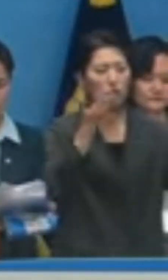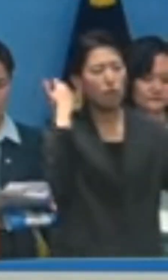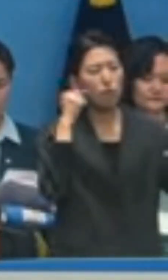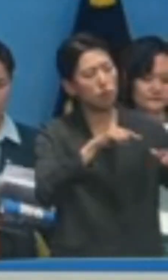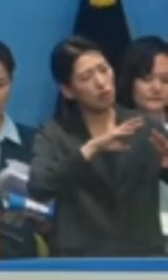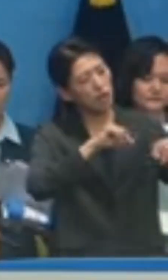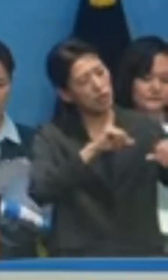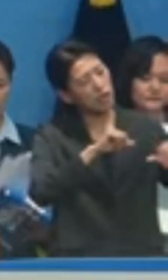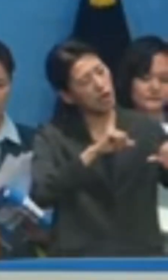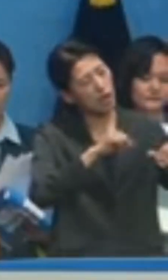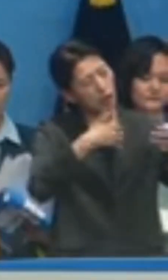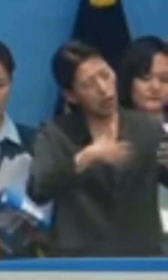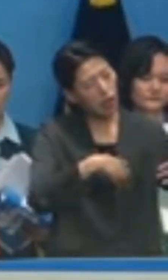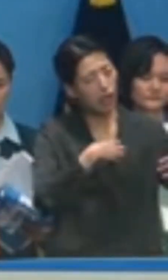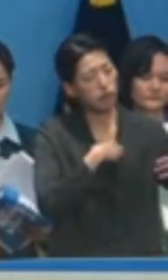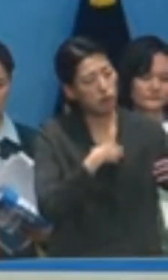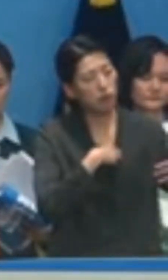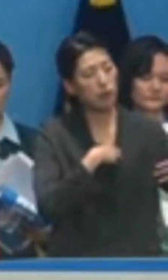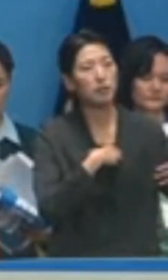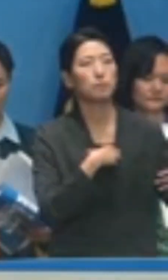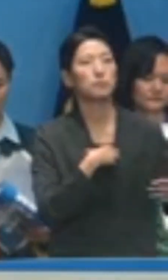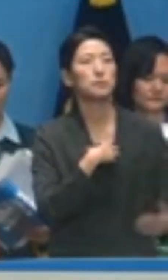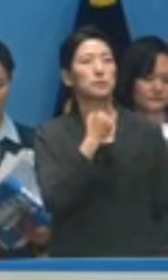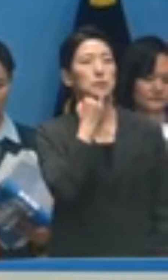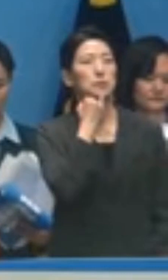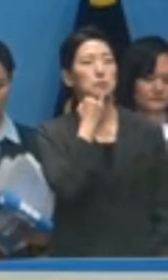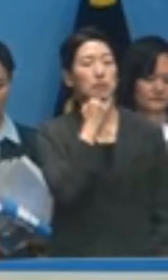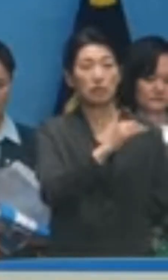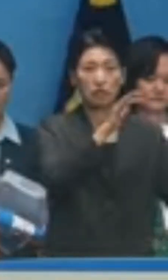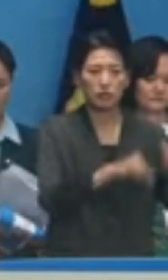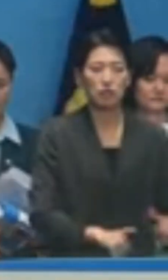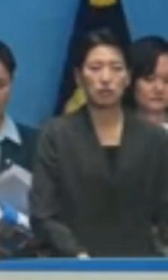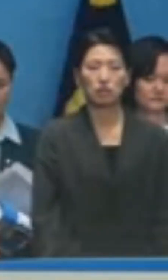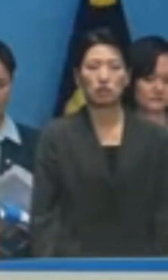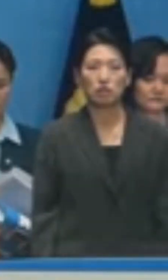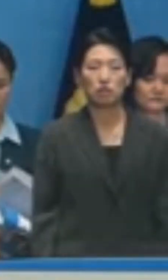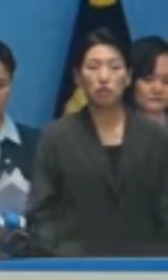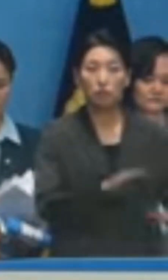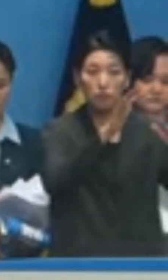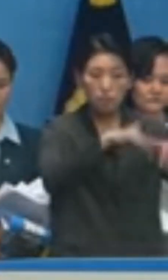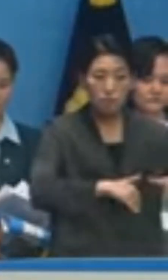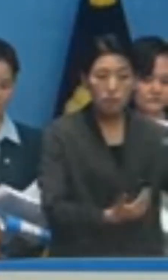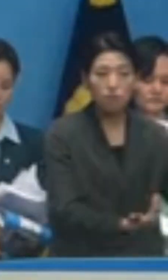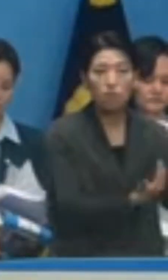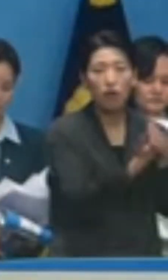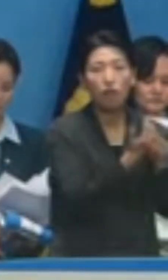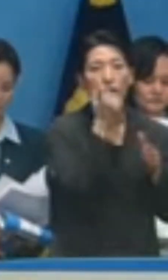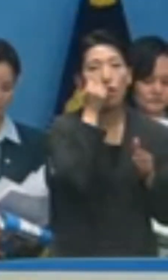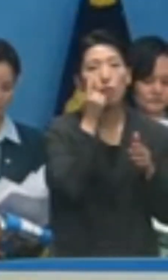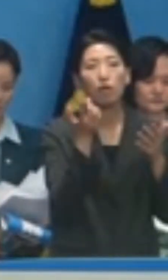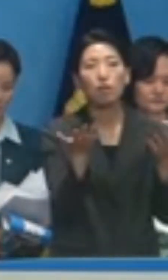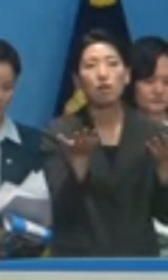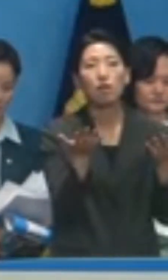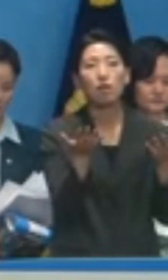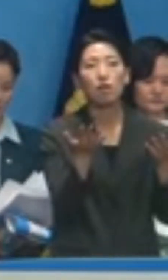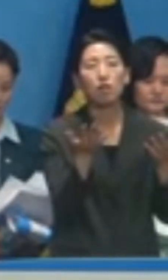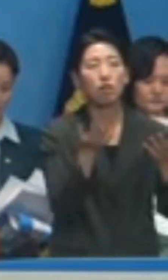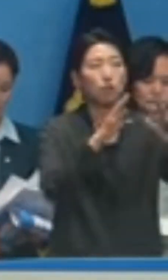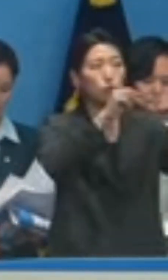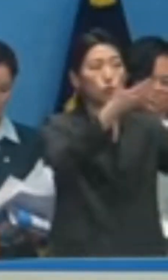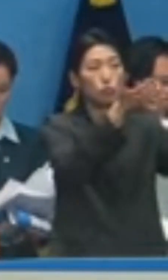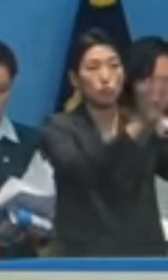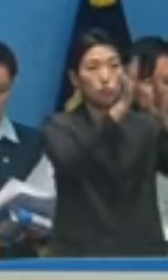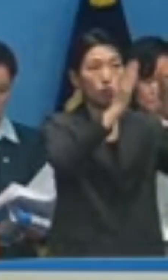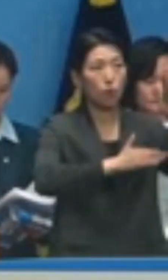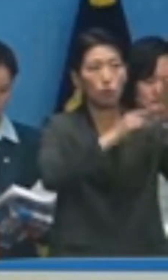예고되었음에도 노동자가 사망한 인재입니다. 한 달이 지났음에도 국토부의 공식적인 사과와 입장 표명이